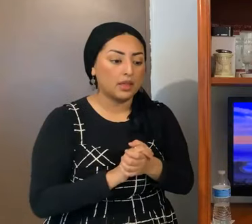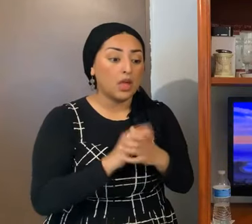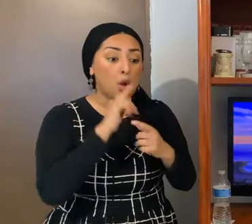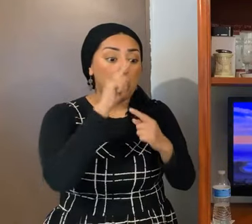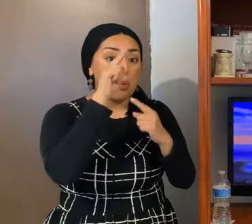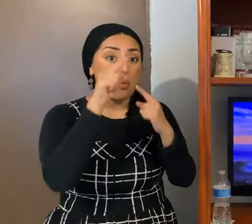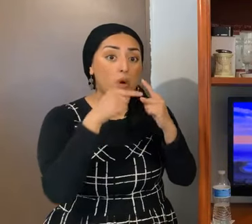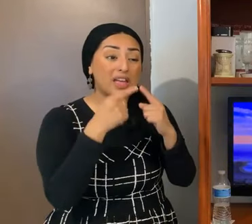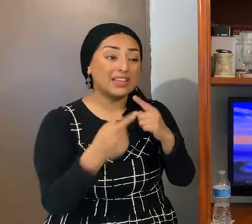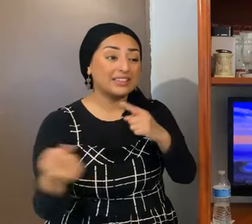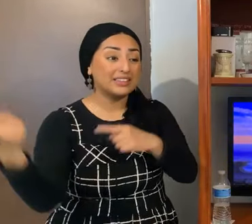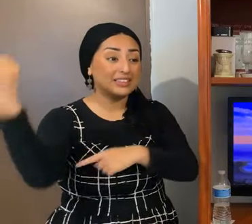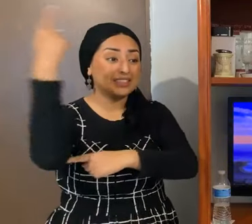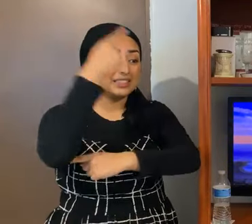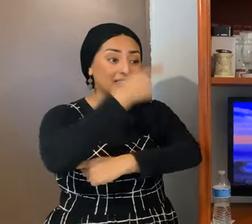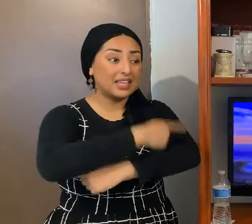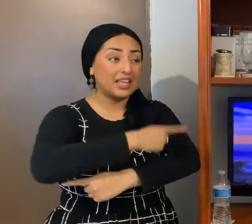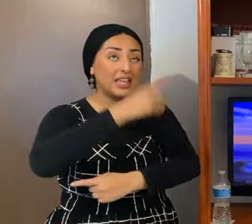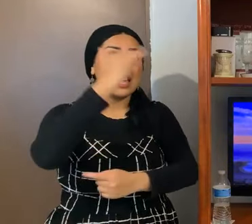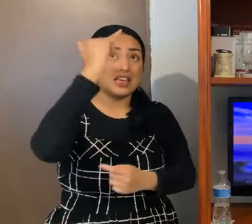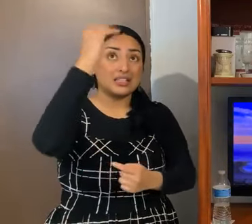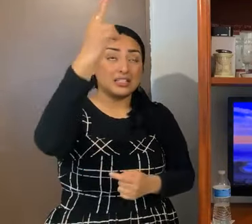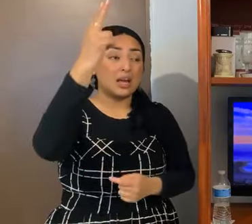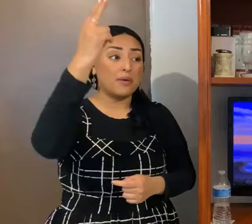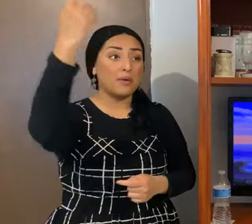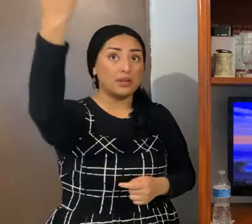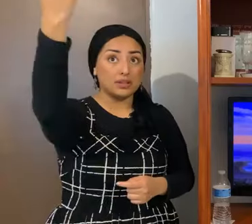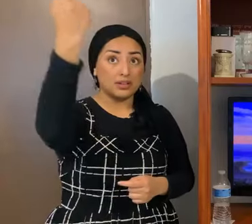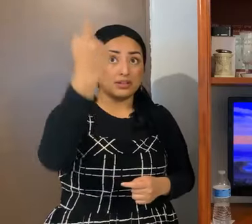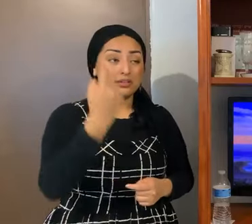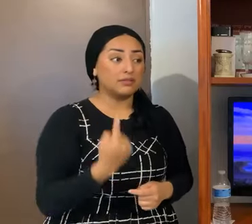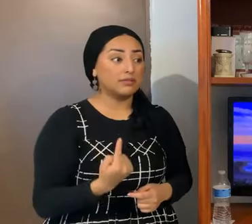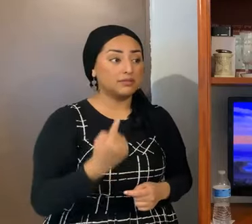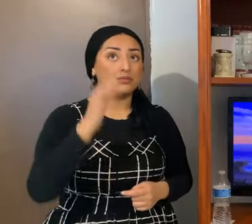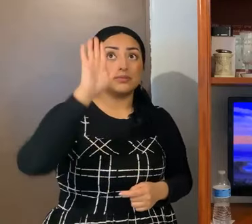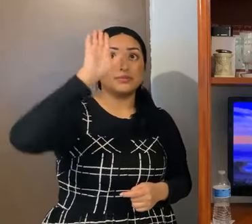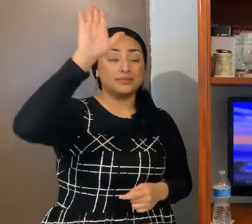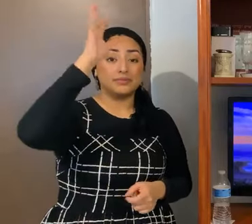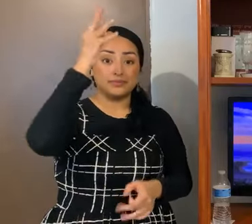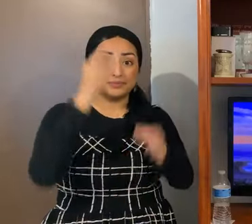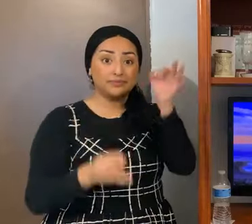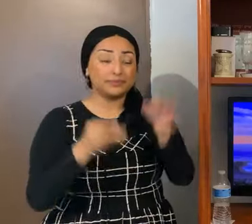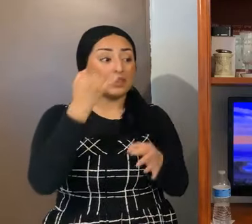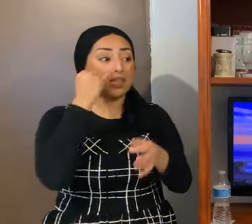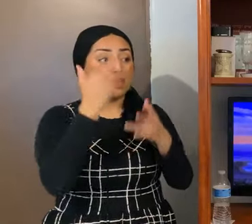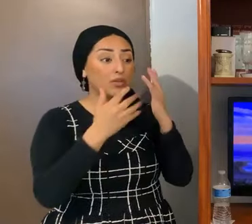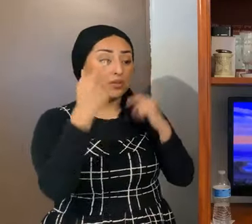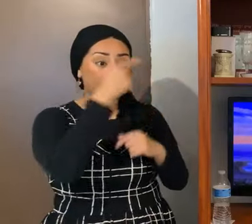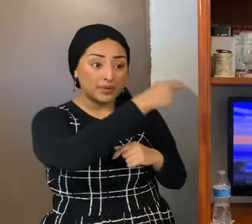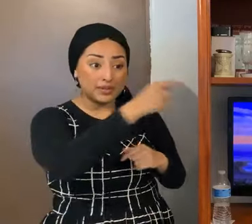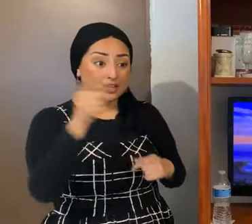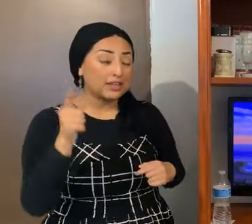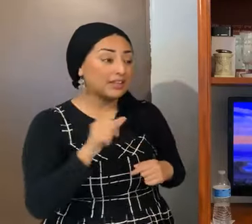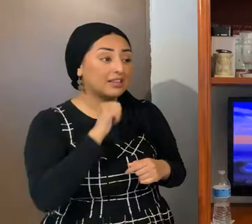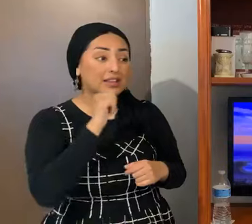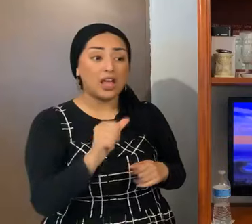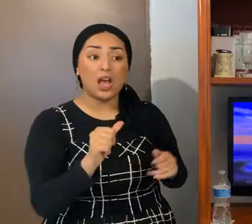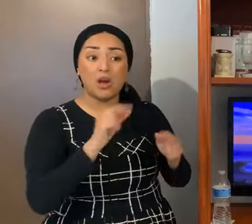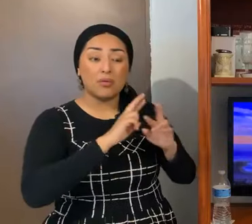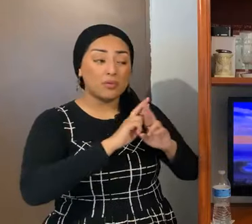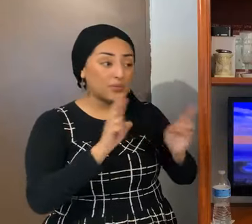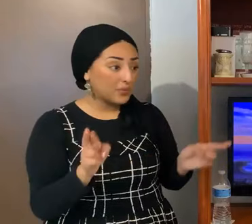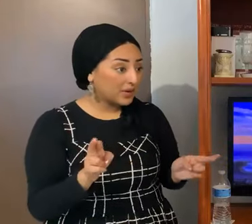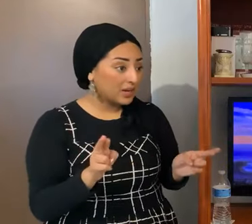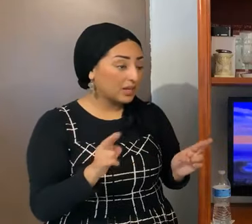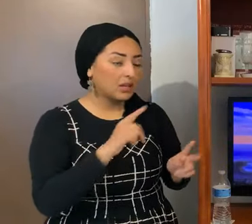Cuando llegue el día de Yahweh, cuando venga su juicio sobre la tierra, si alguien no está preparado, ya no